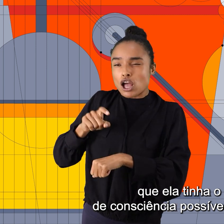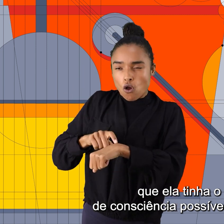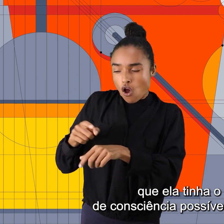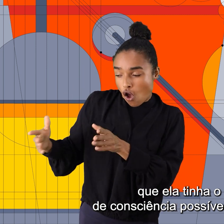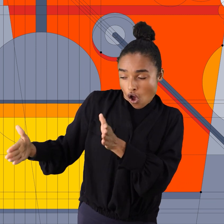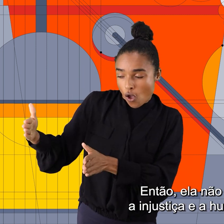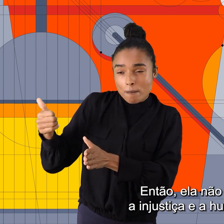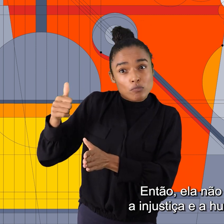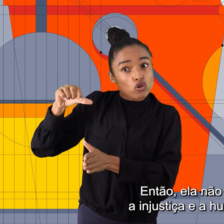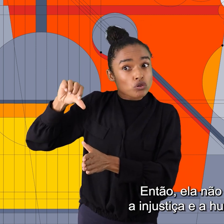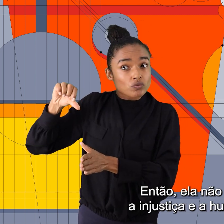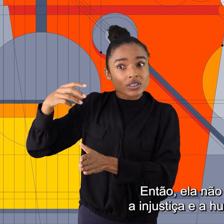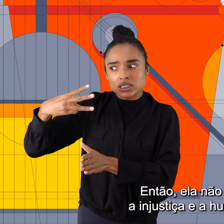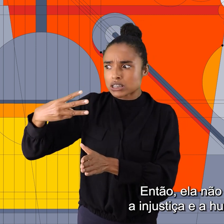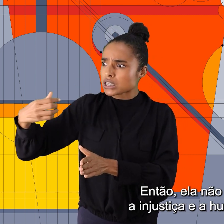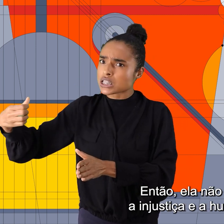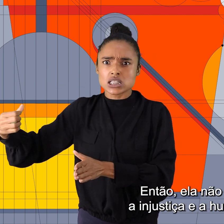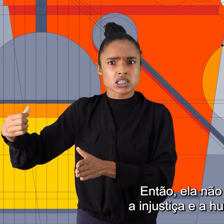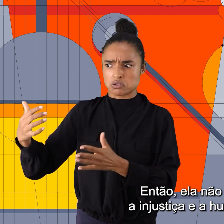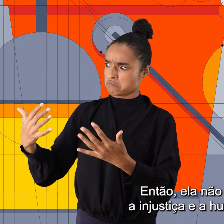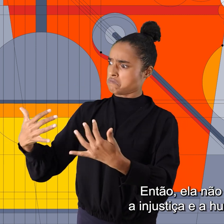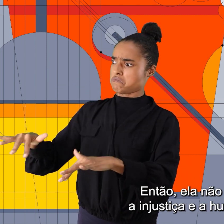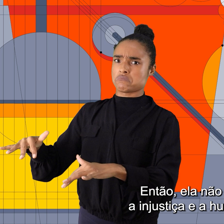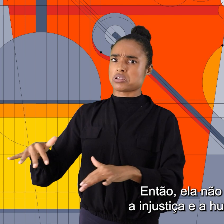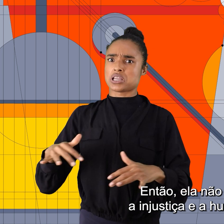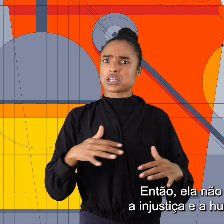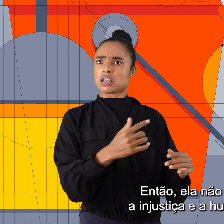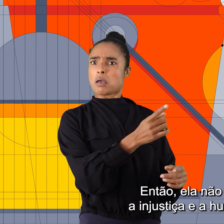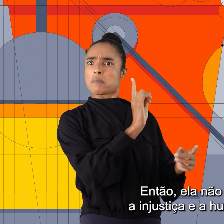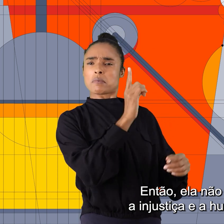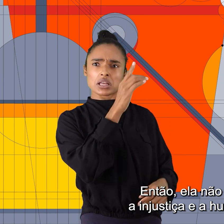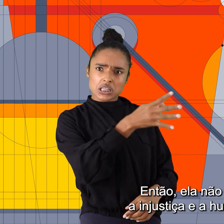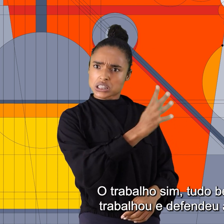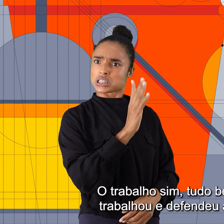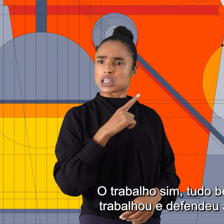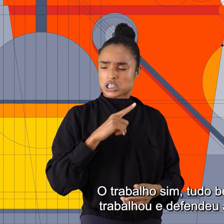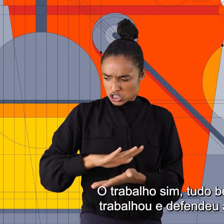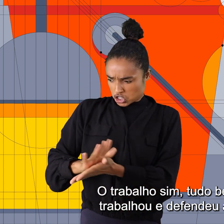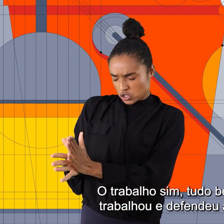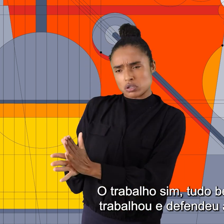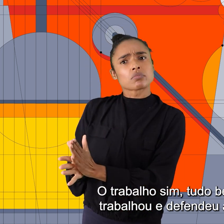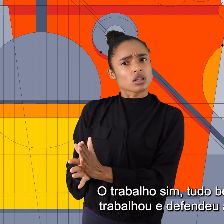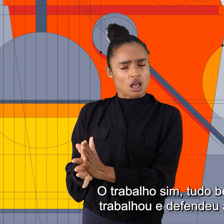sua época. Então, ela não admitia a injustiça e a humilhação.